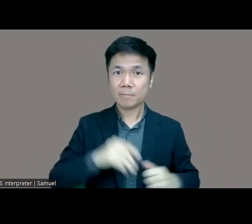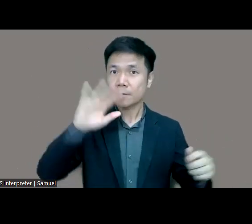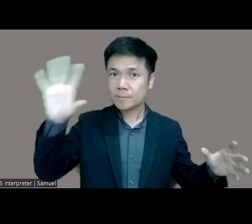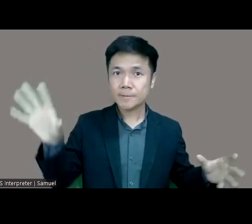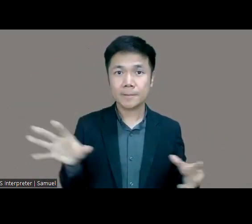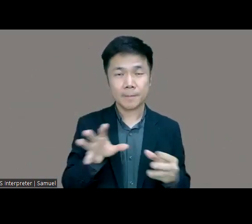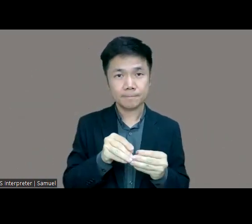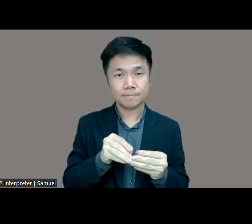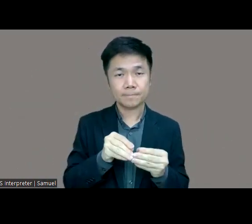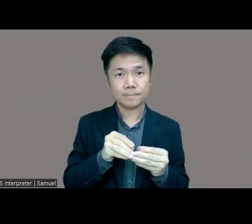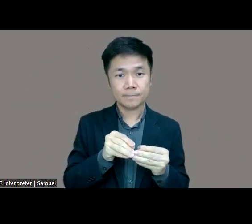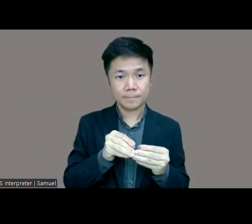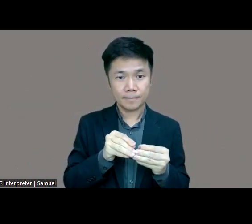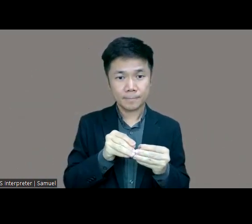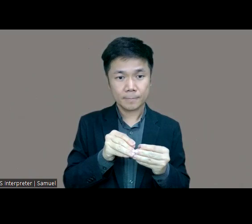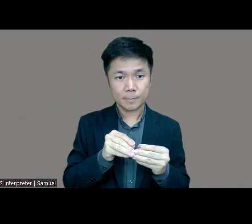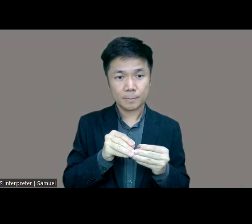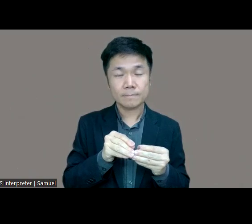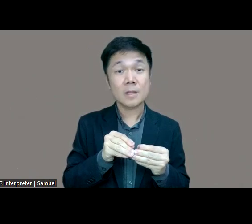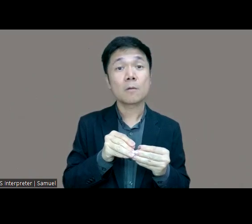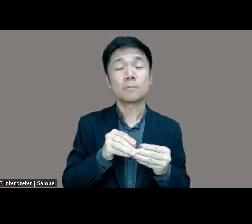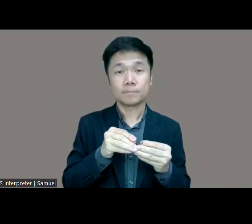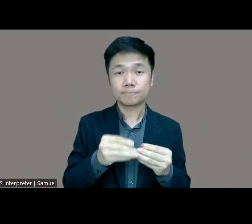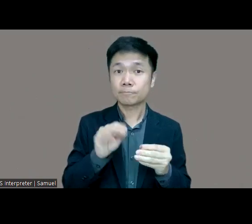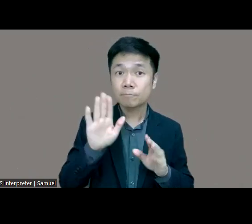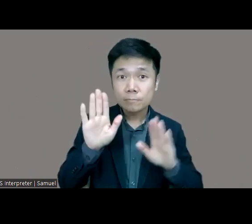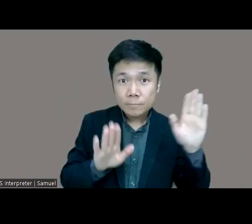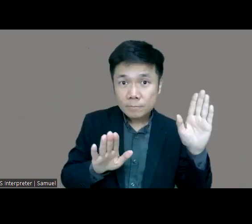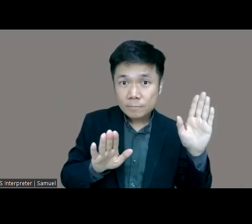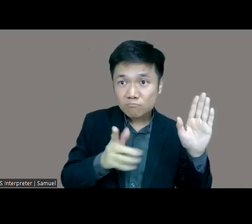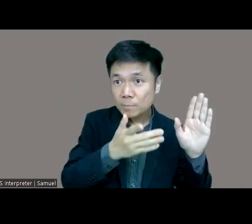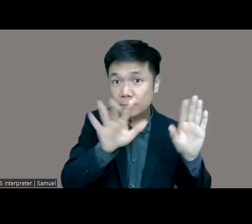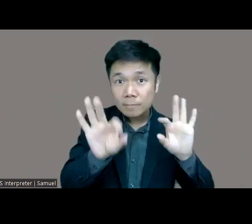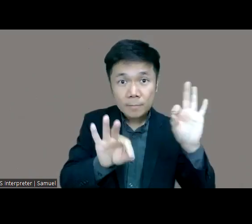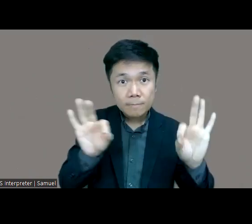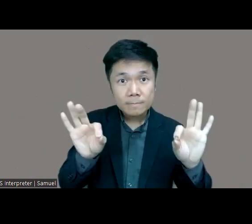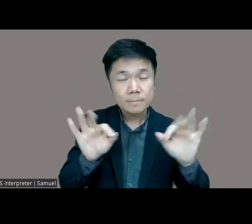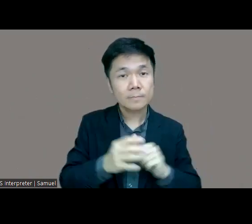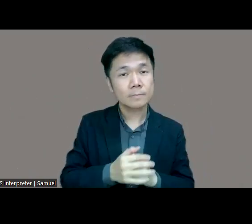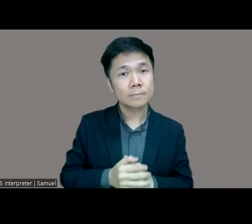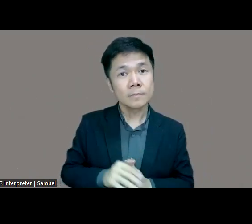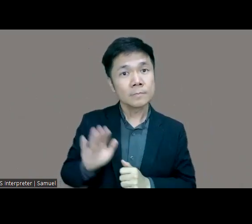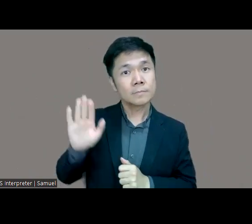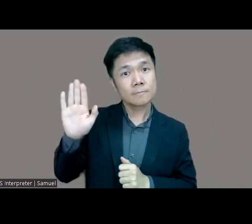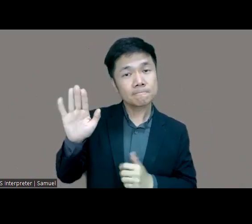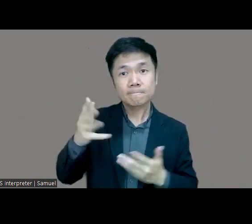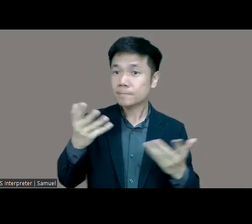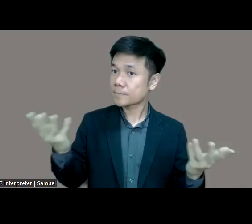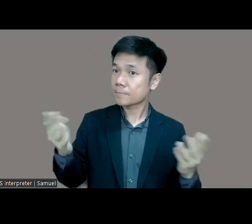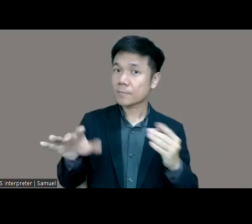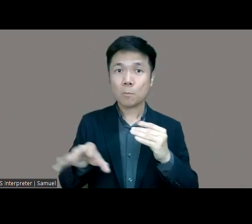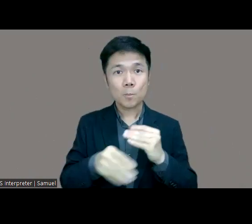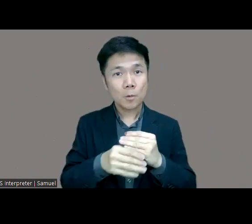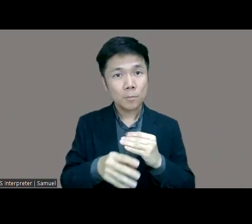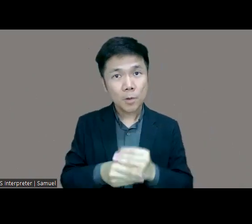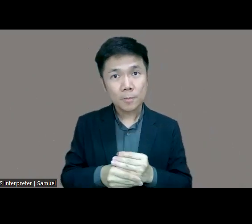Alors, c'est plus ou moins une sommaire de ce que nous avons reçu en ligne. Je voudrais voir s'il y a quelqu'un d'autre